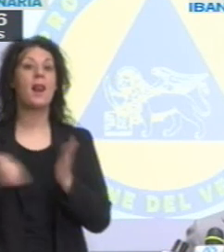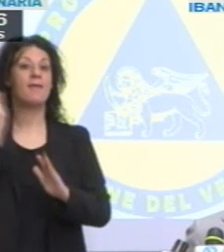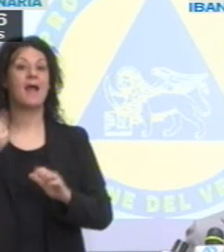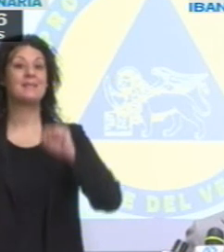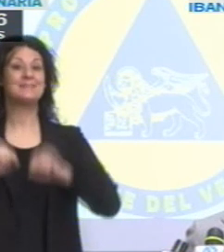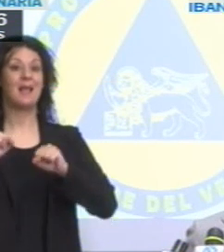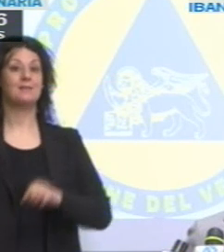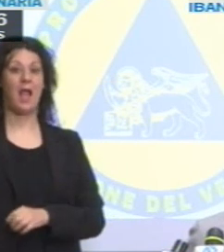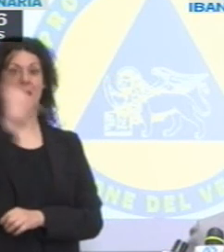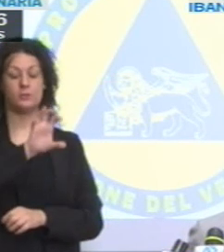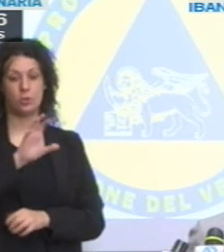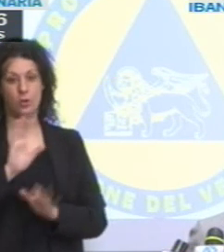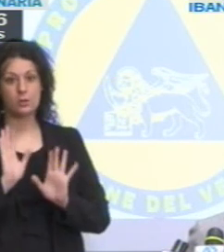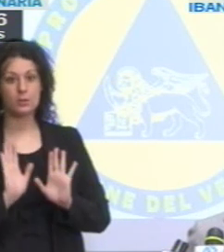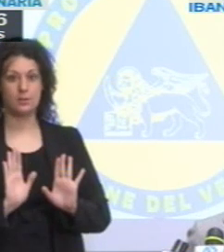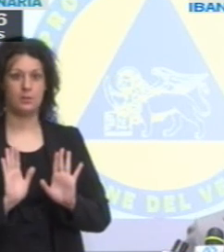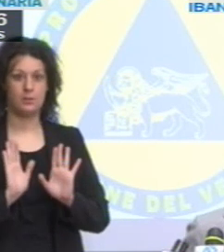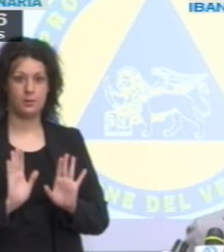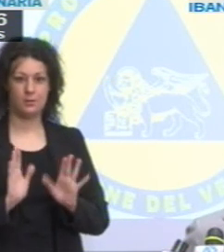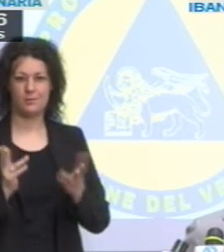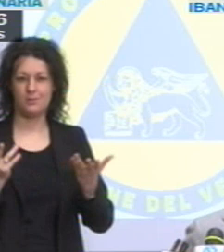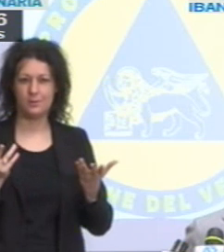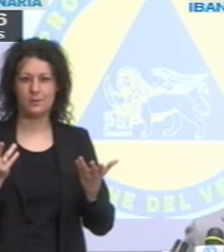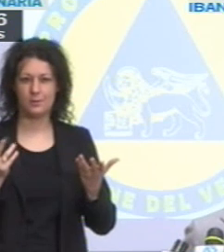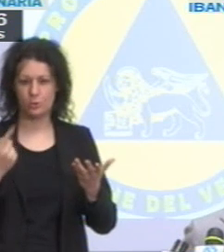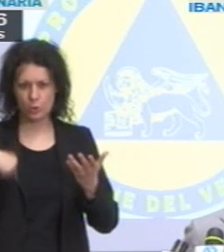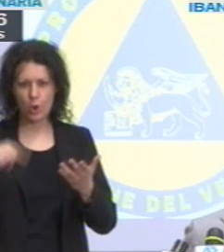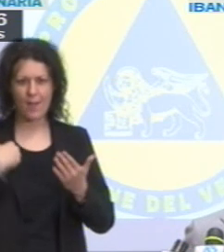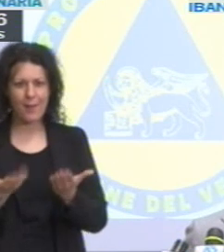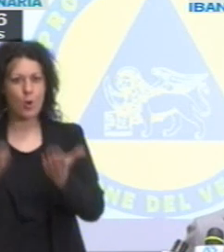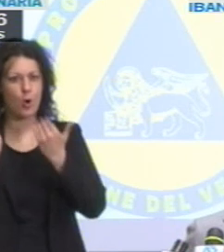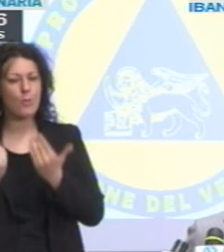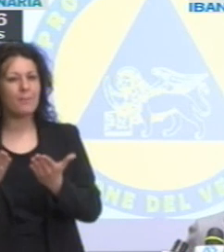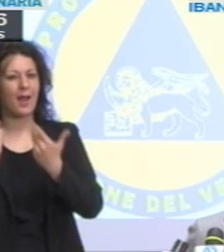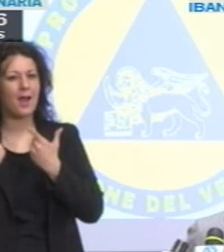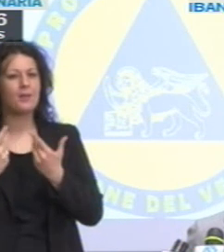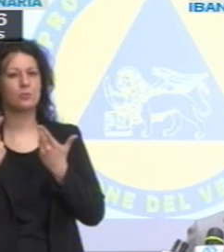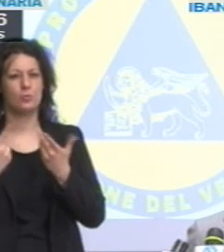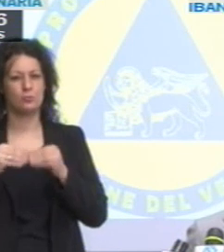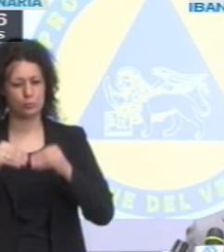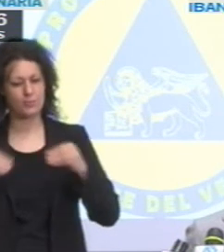che noi non saremmo stati in grado di comprarsi dispositivi o quant'altro.